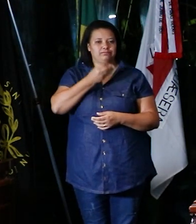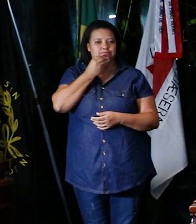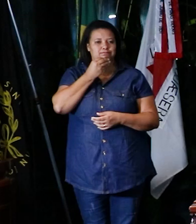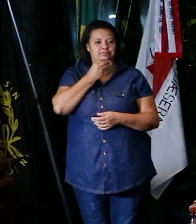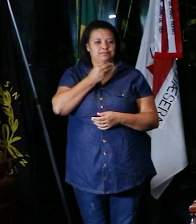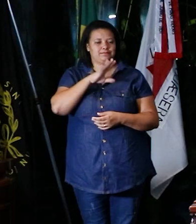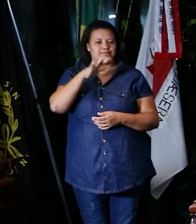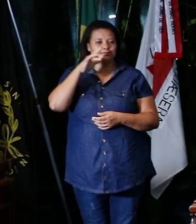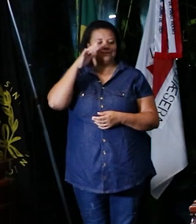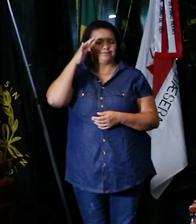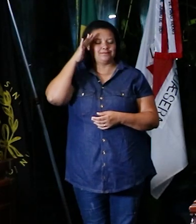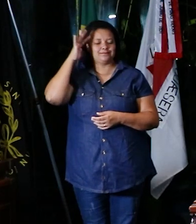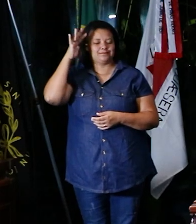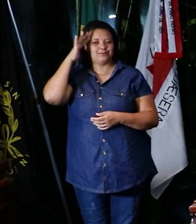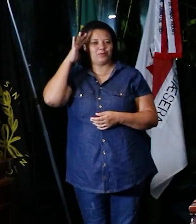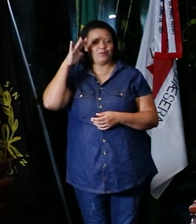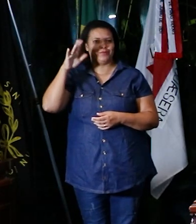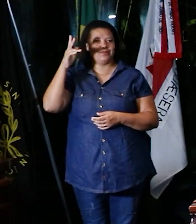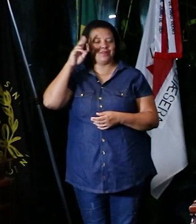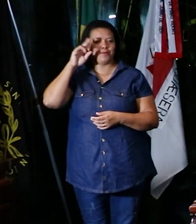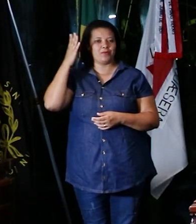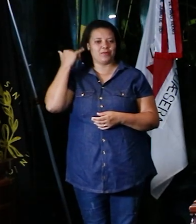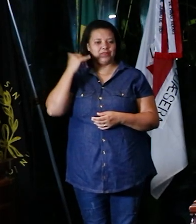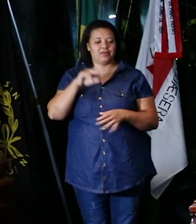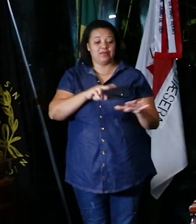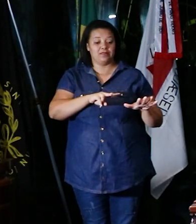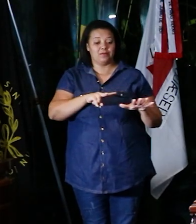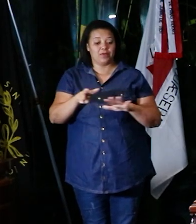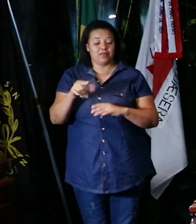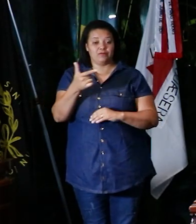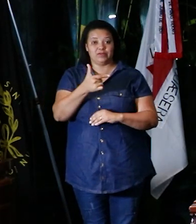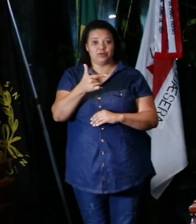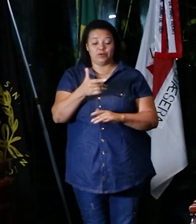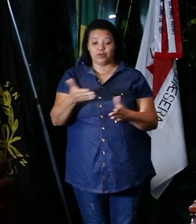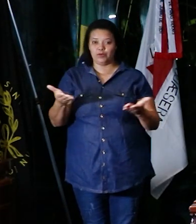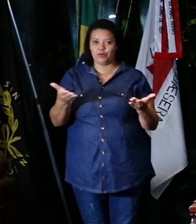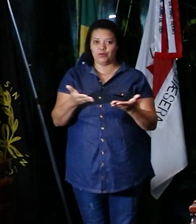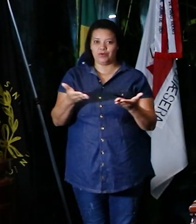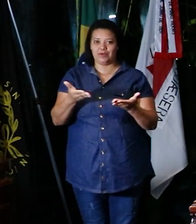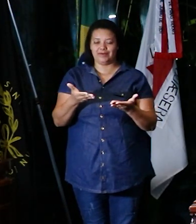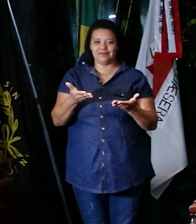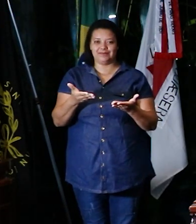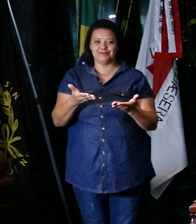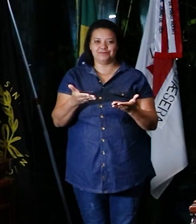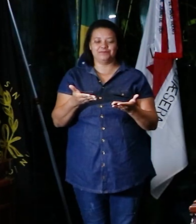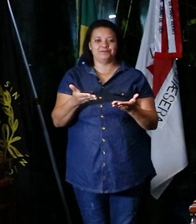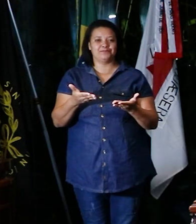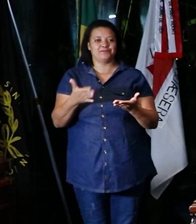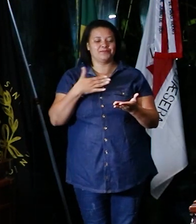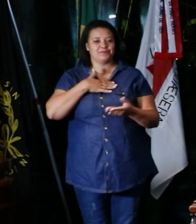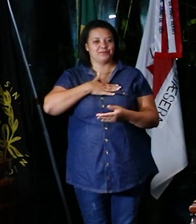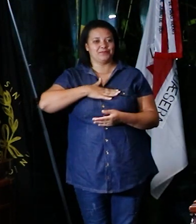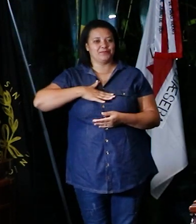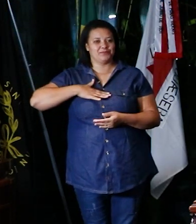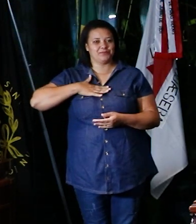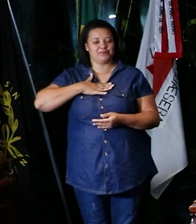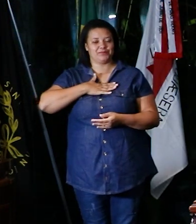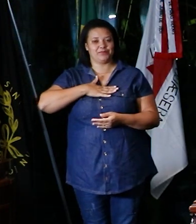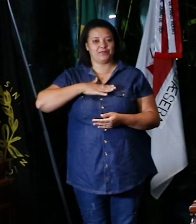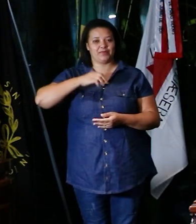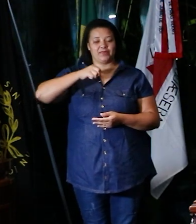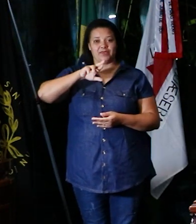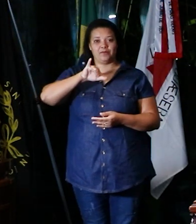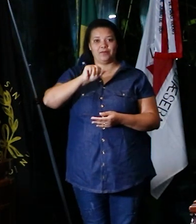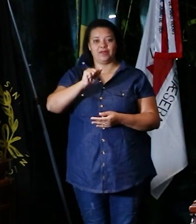pela Semana de 22 e hoje, para coroar a semana, nós temos aqui a nossa querida